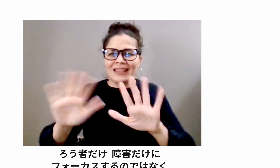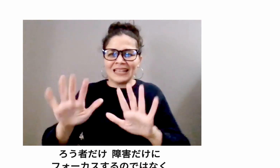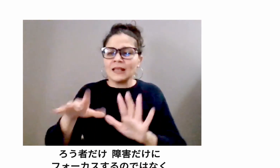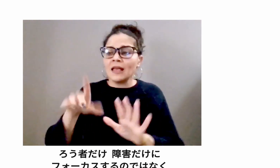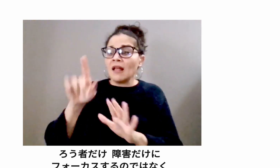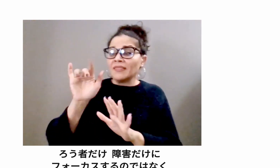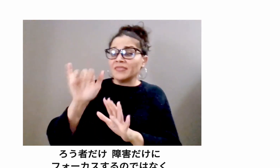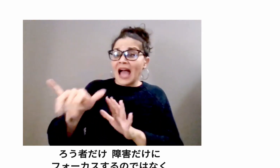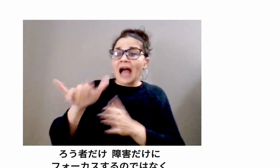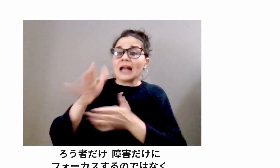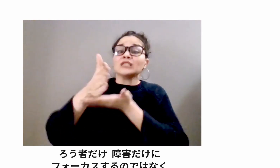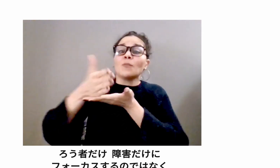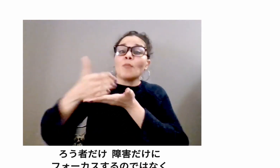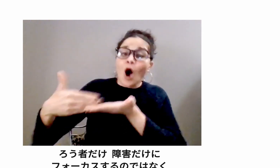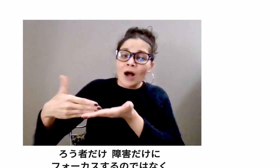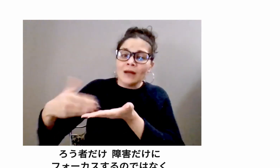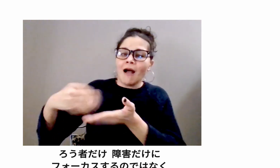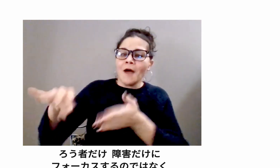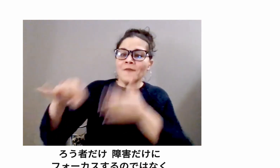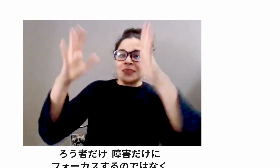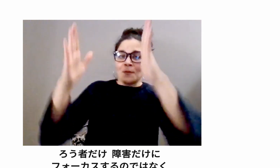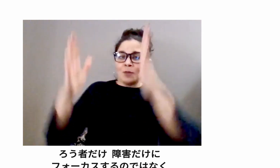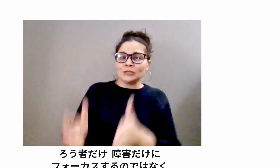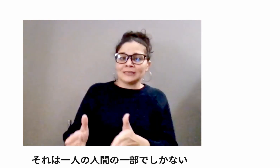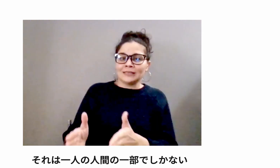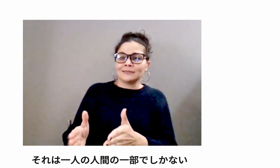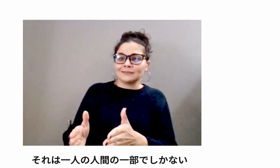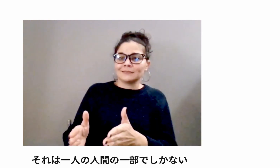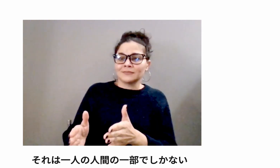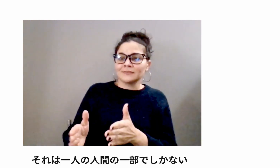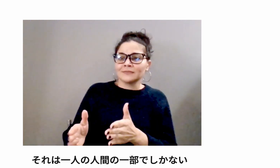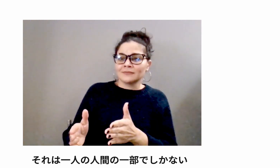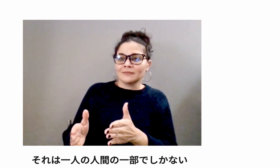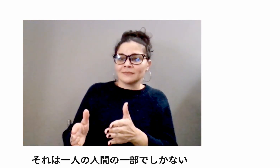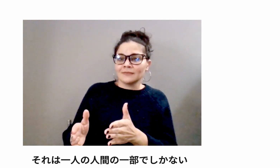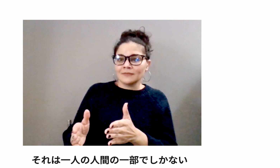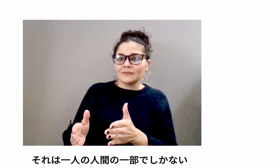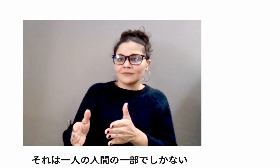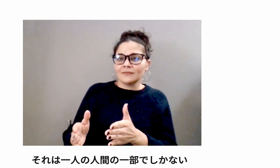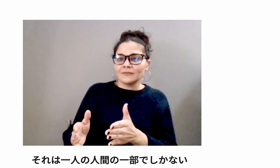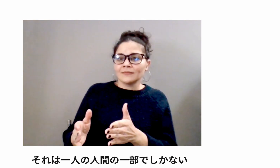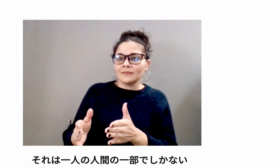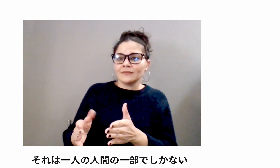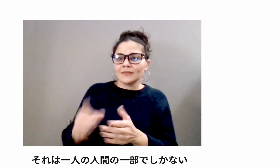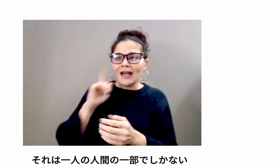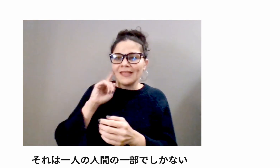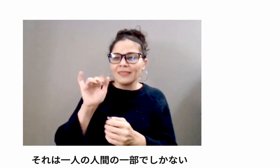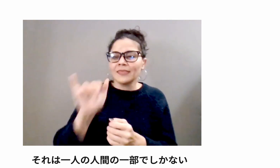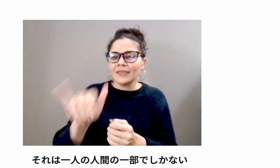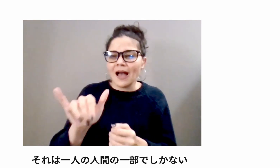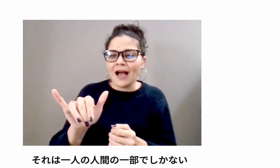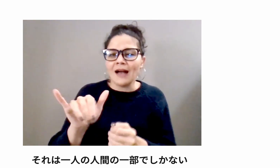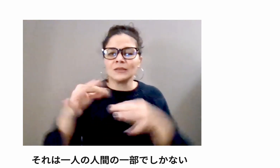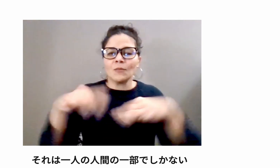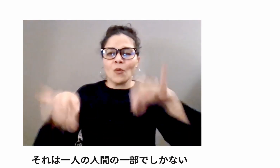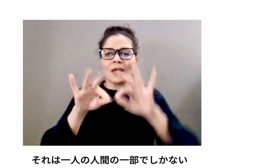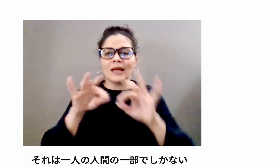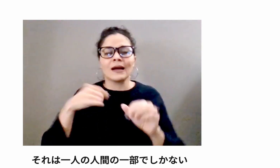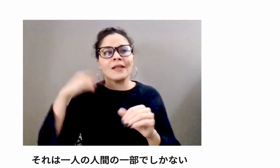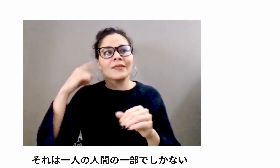障害があるということだけにフォーカスするのではなく、それはもちろん一人の人間の一部であるということですよね。単に一部でしかない。